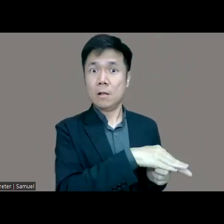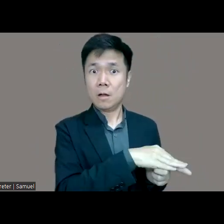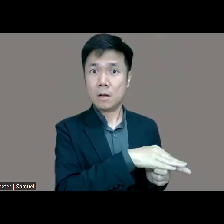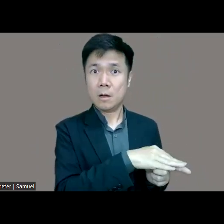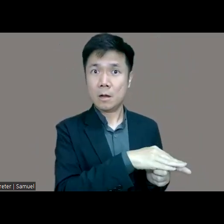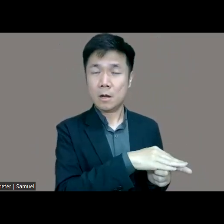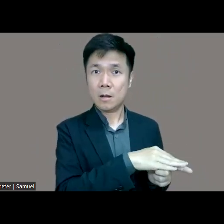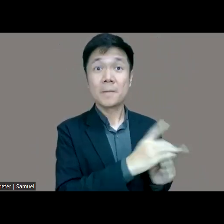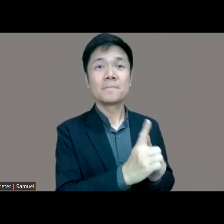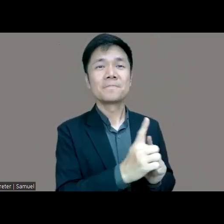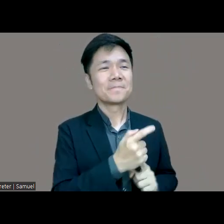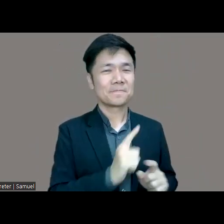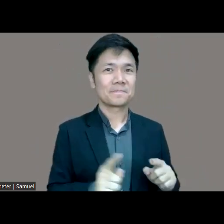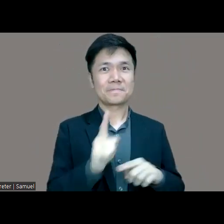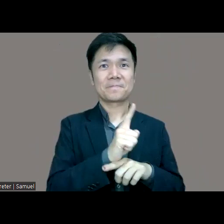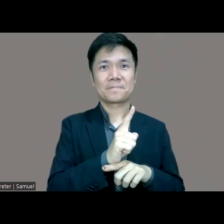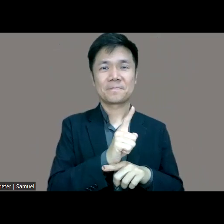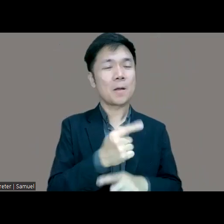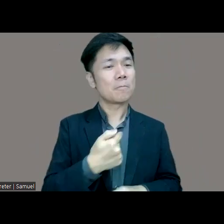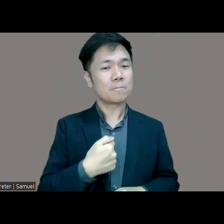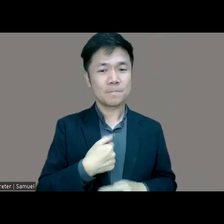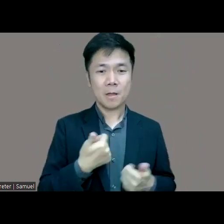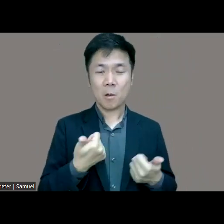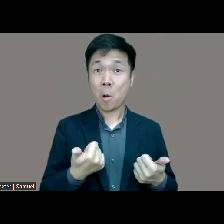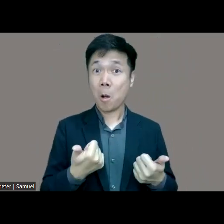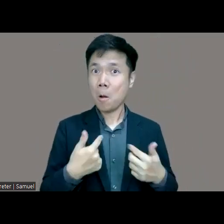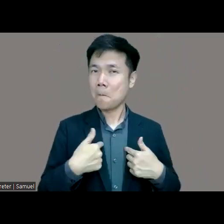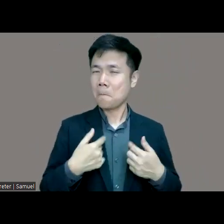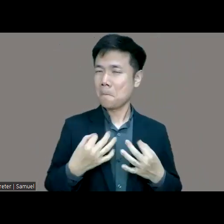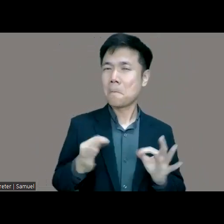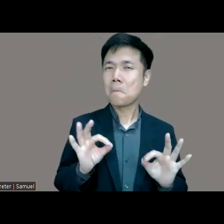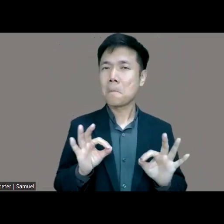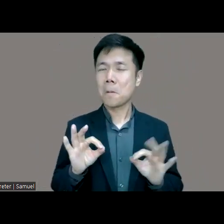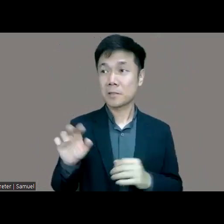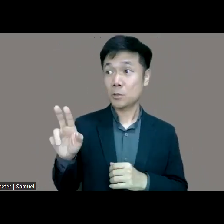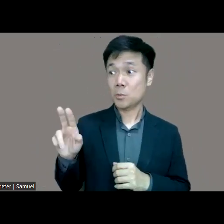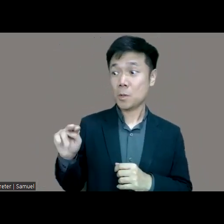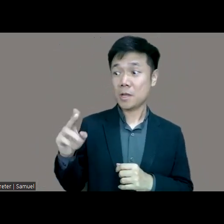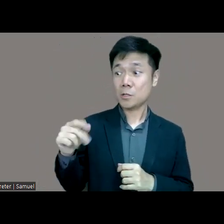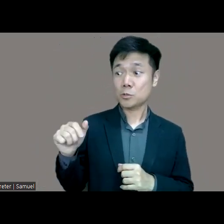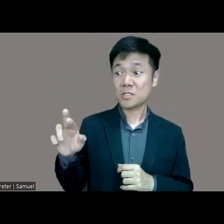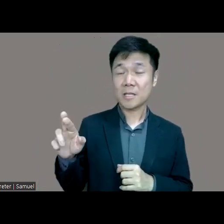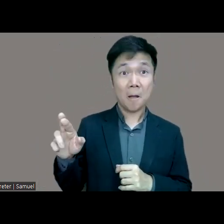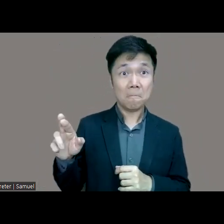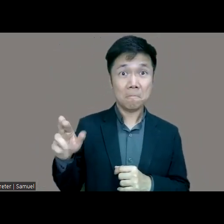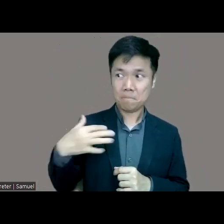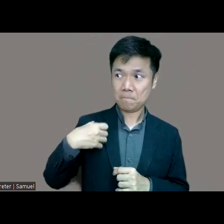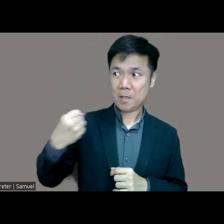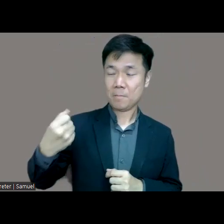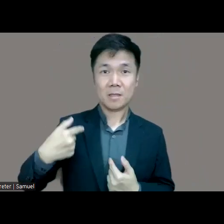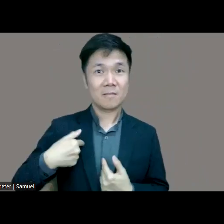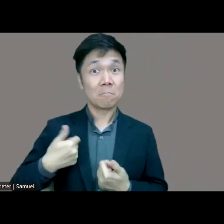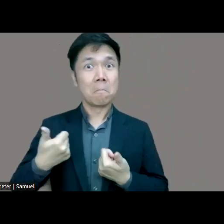Alors, cette personne peut être bloquée ou son cas peut être mis en cause